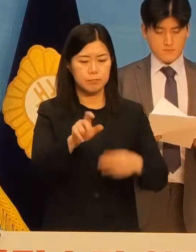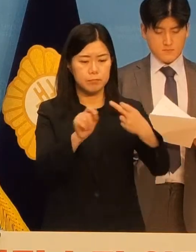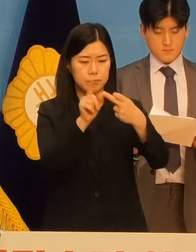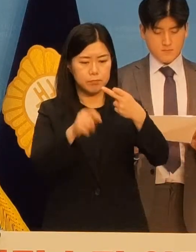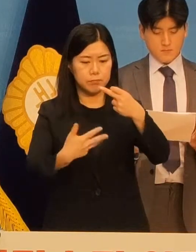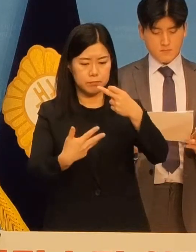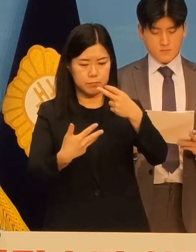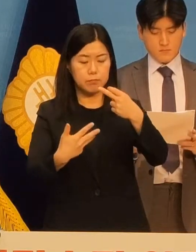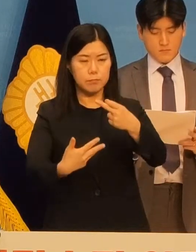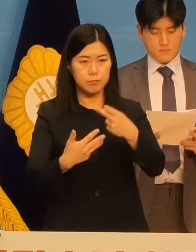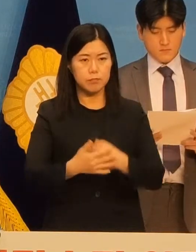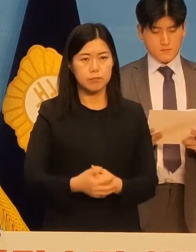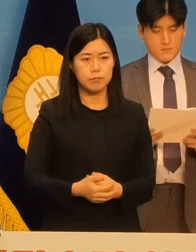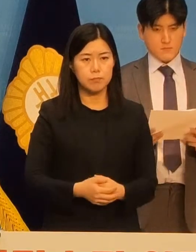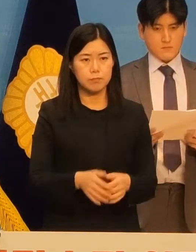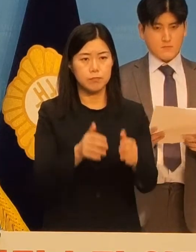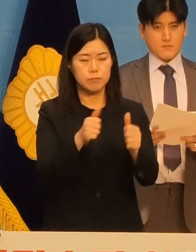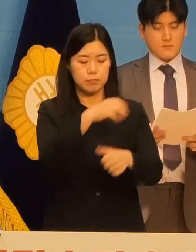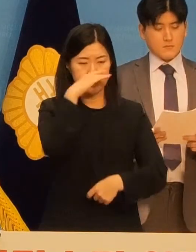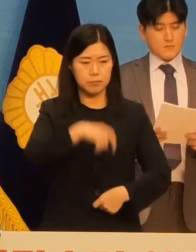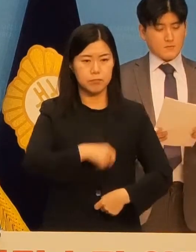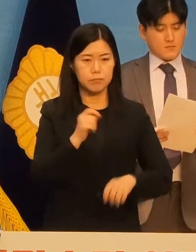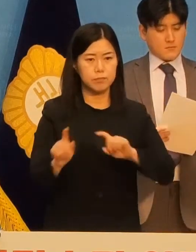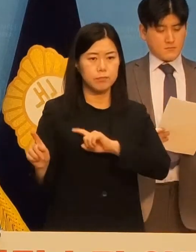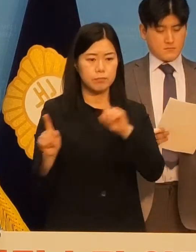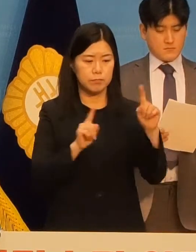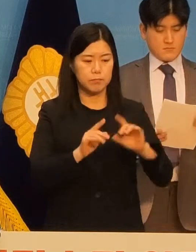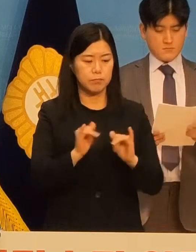8일 사법정의 바로 세우기 시민행동.